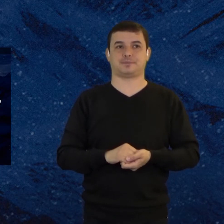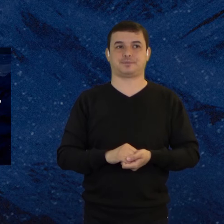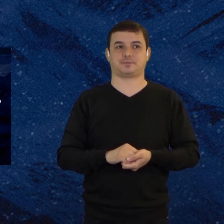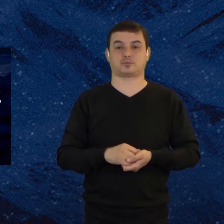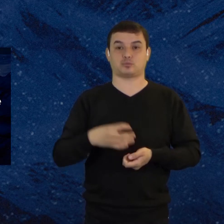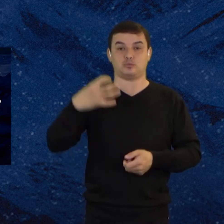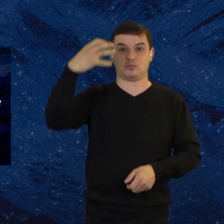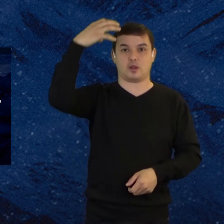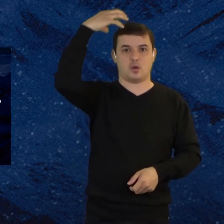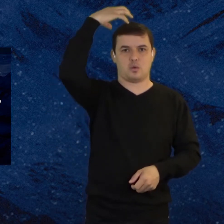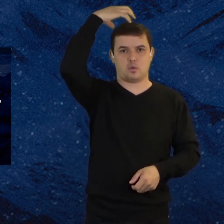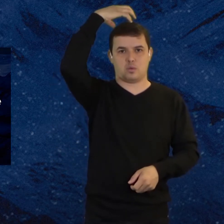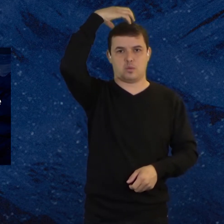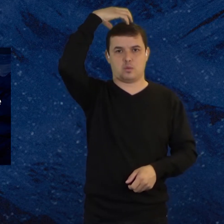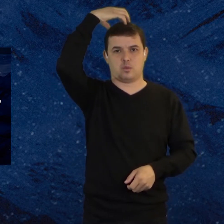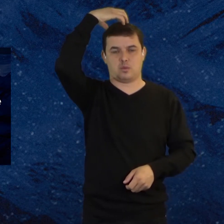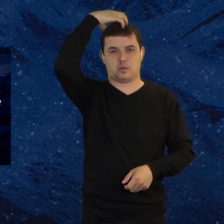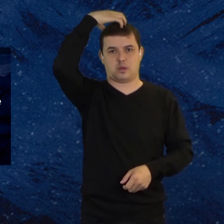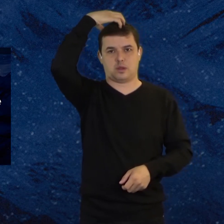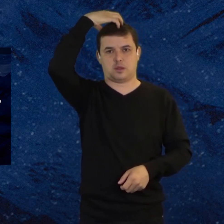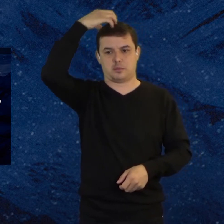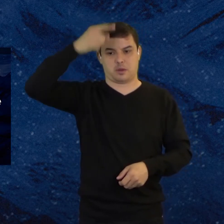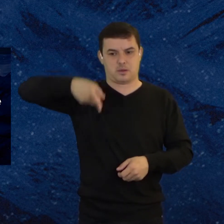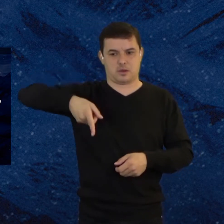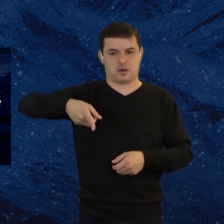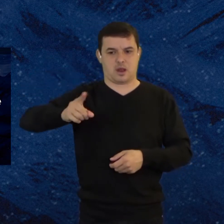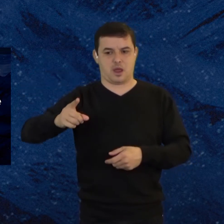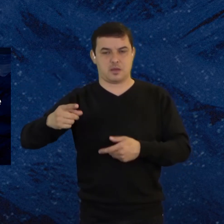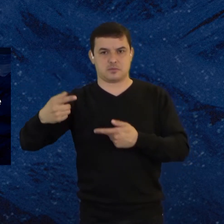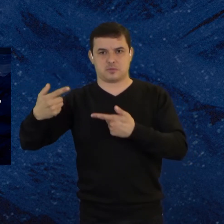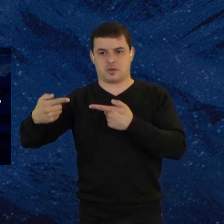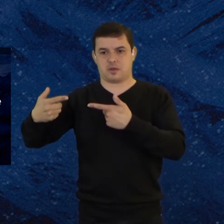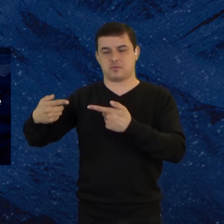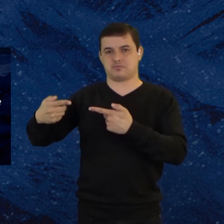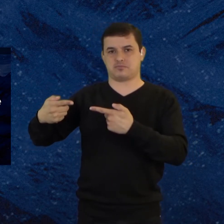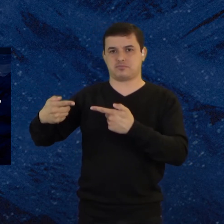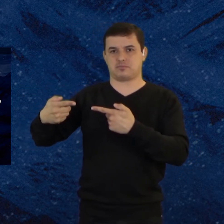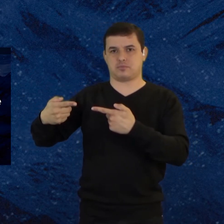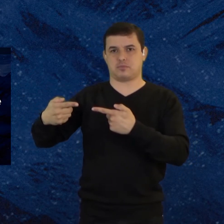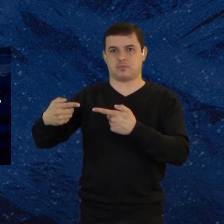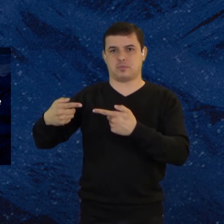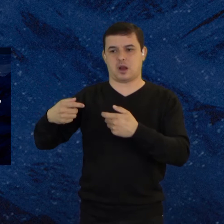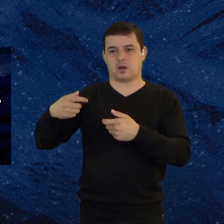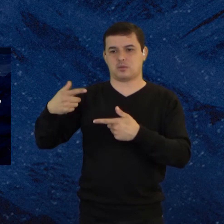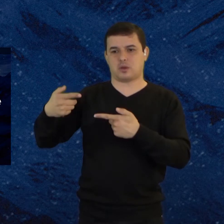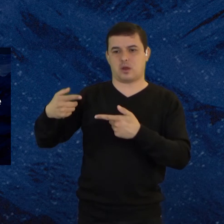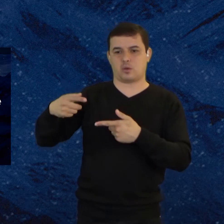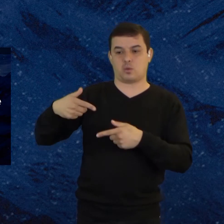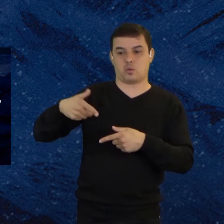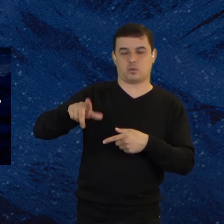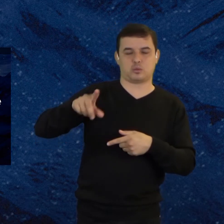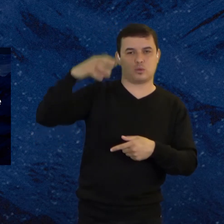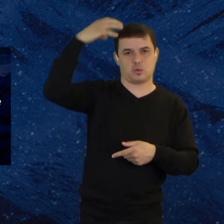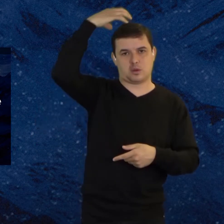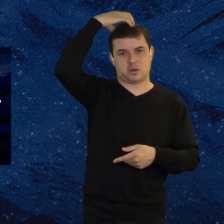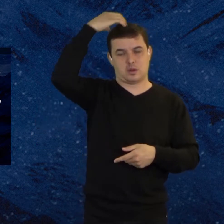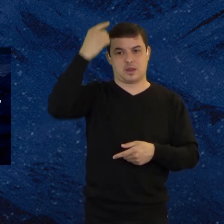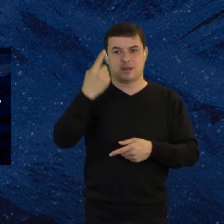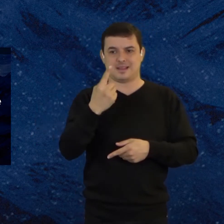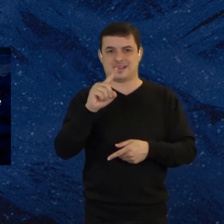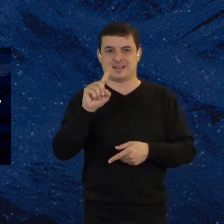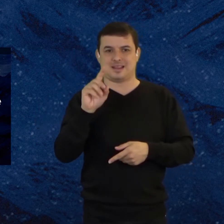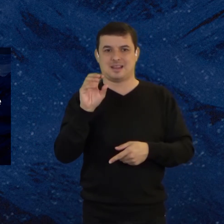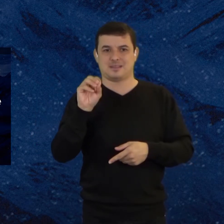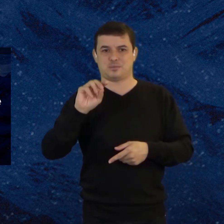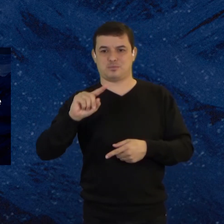que, indo para combater outro rei, não se assenta primeiro para calcular se com 10 mil homens poderá